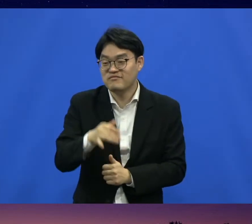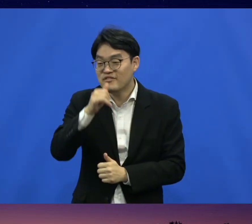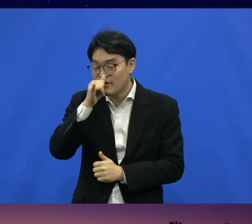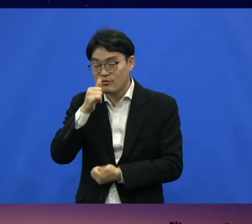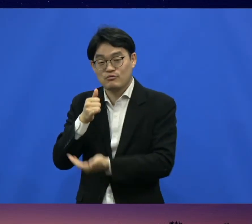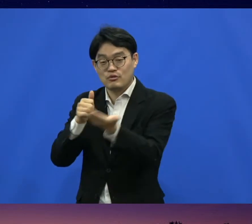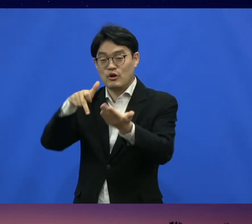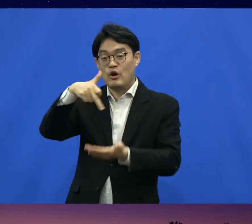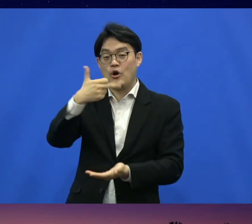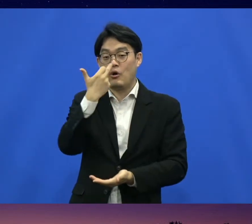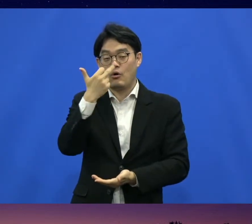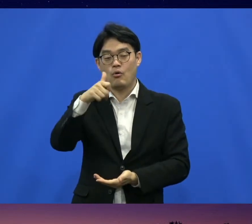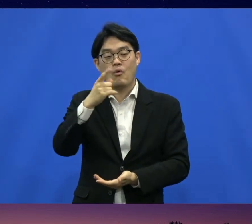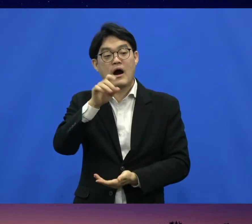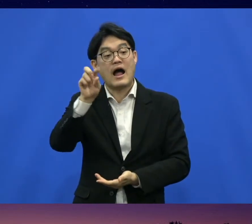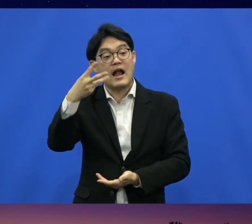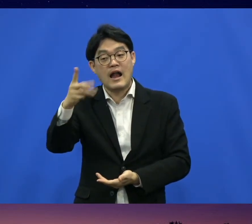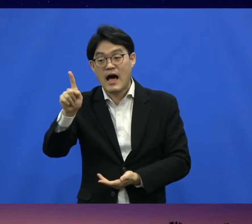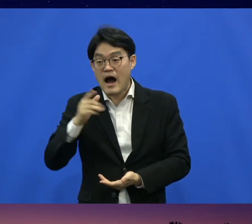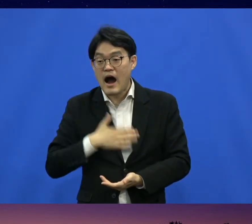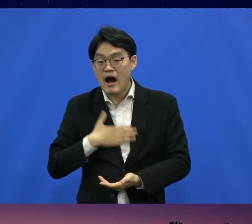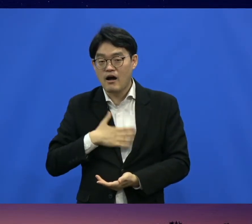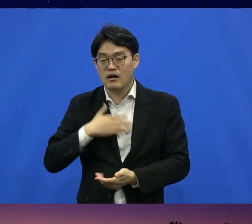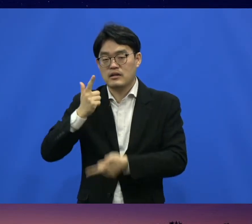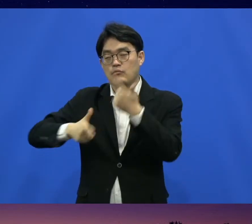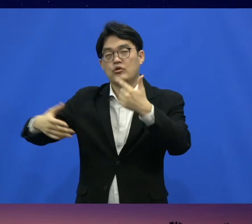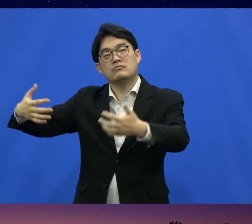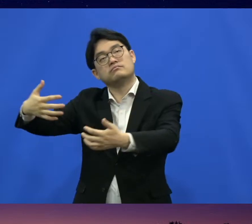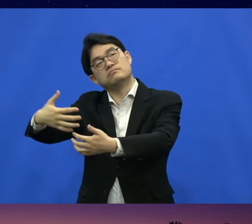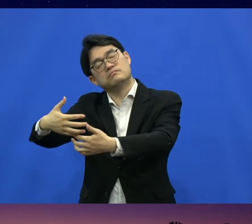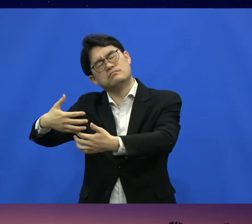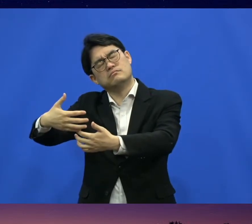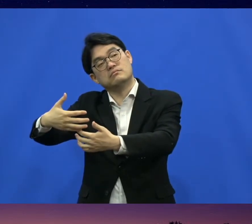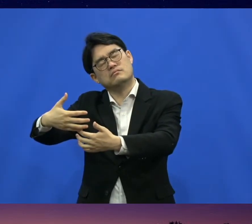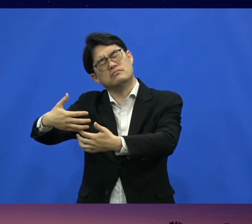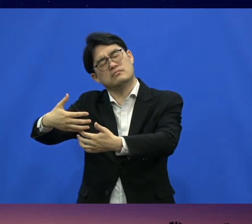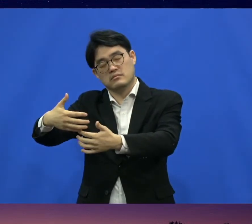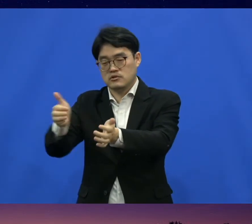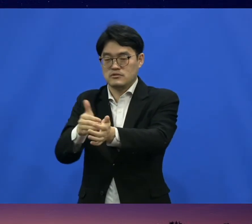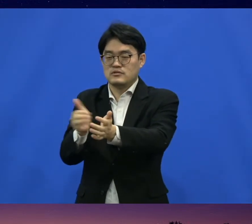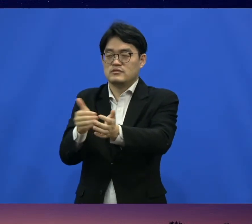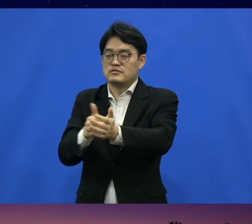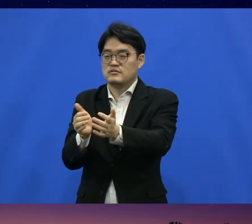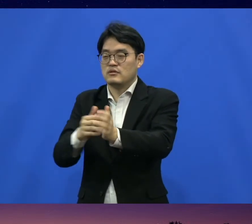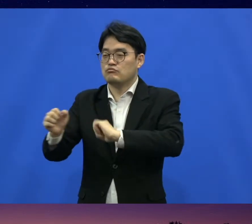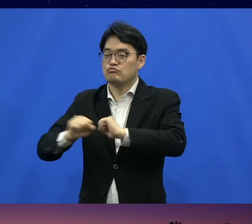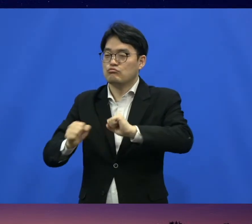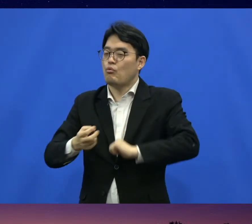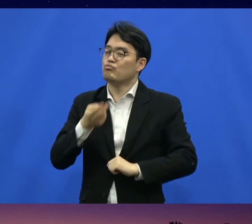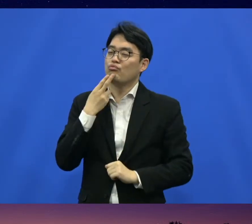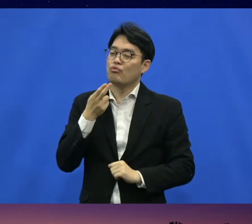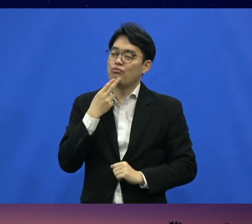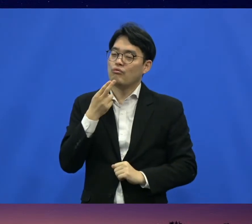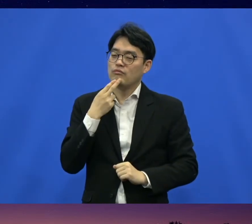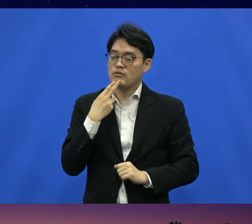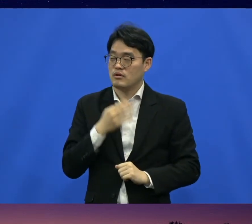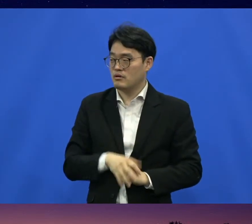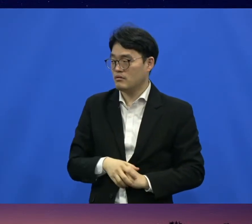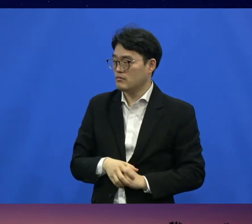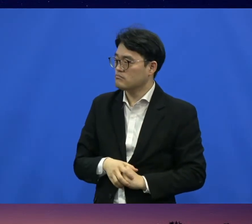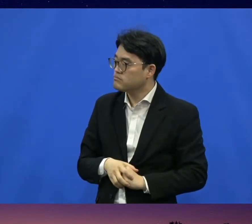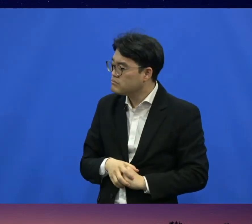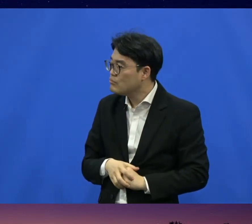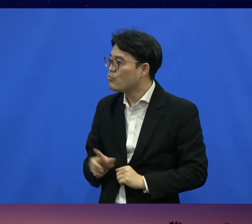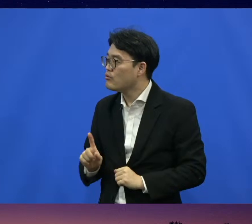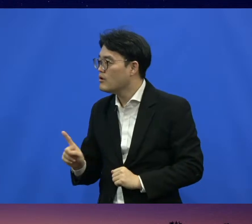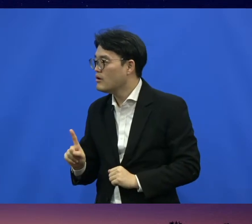붙어 있어요 나무에. 눈도 안 떠. 뭐 눈 떠봐라 해도 안 떠요. 한번 뜨면 뭐 사람들이 와 그러고.